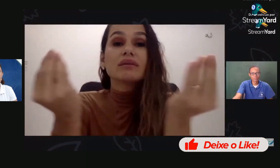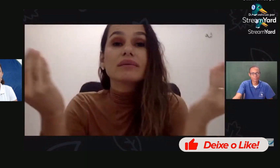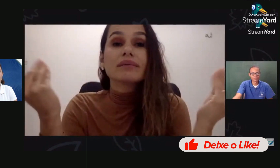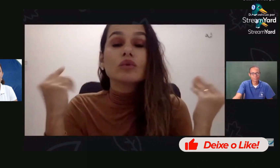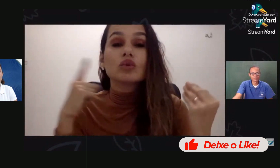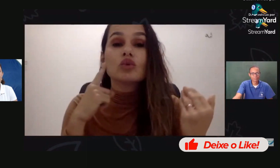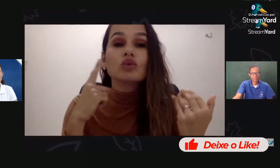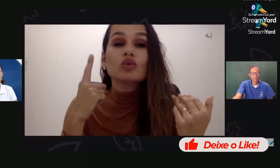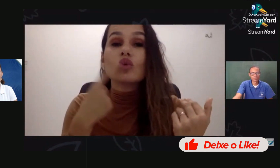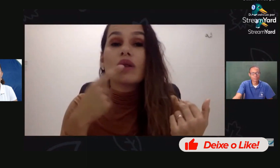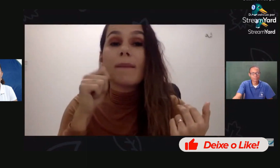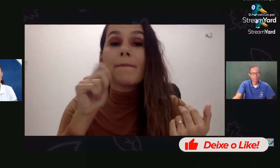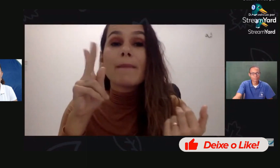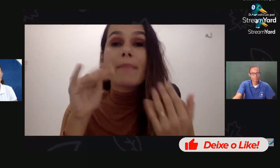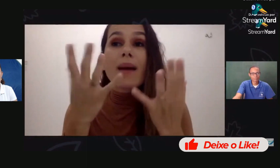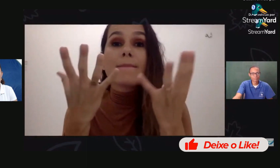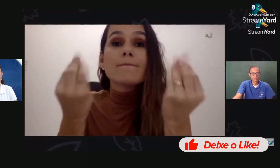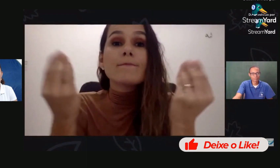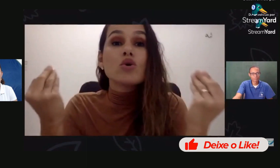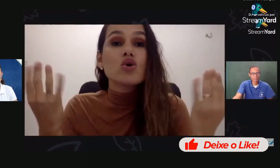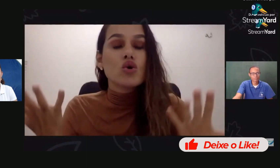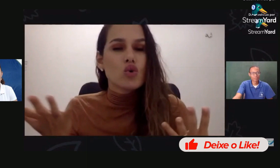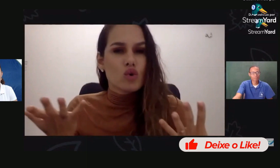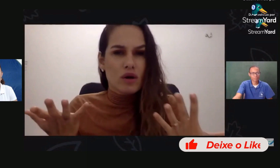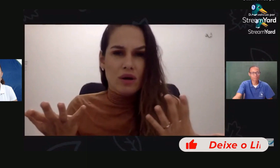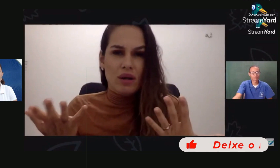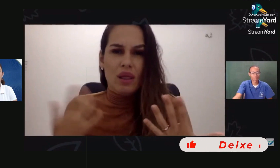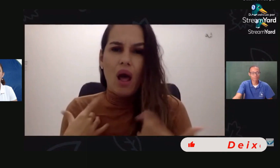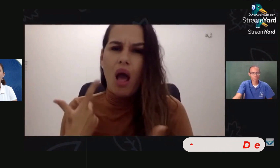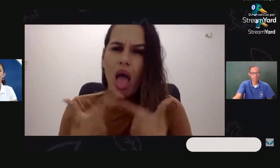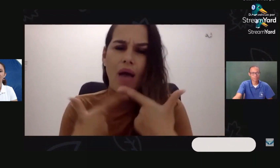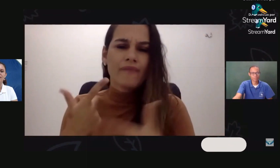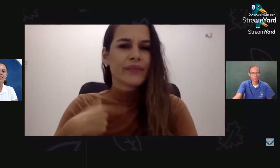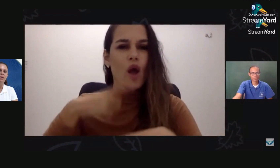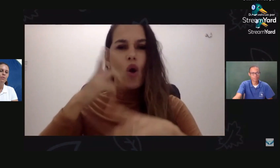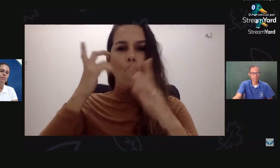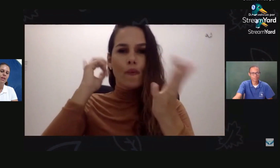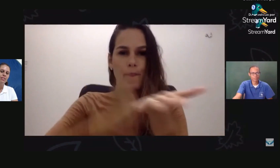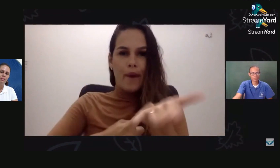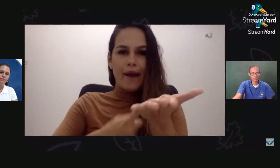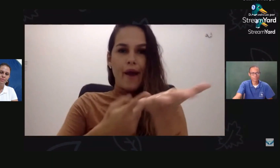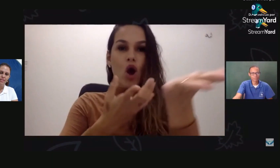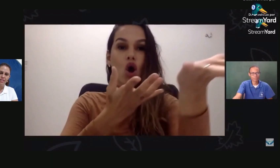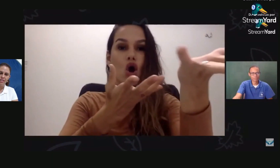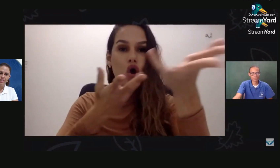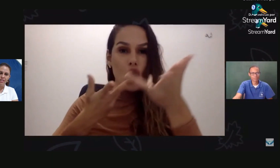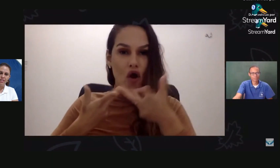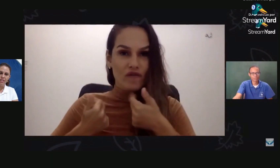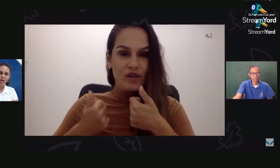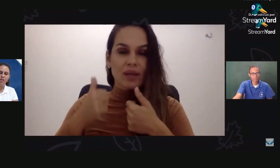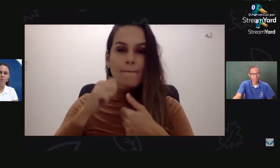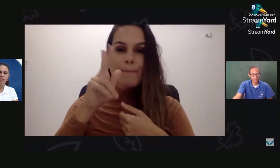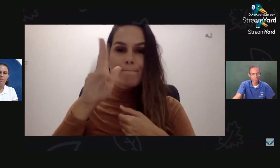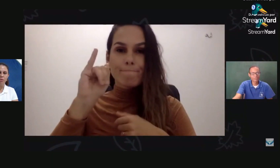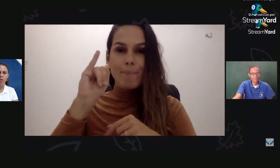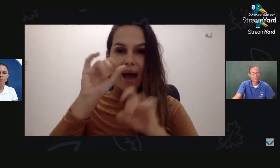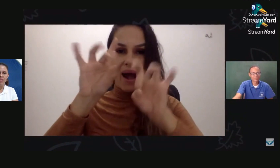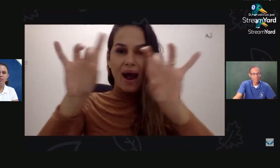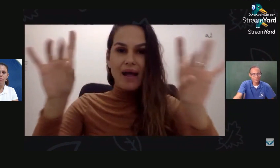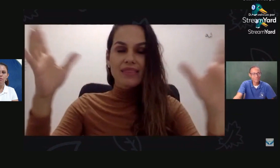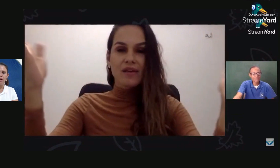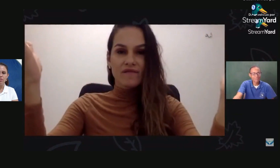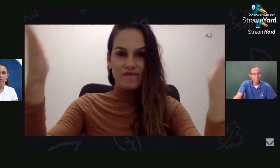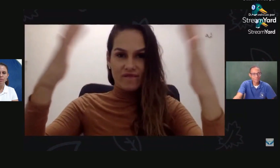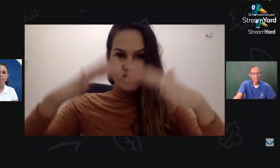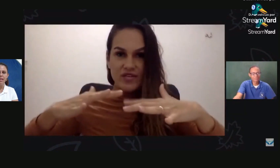difícil. Imagina quantos surdos que têm aí seus familiares que não conversam. Então, olha, eu sempre